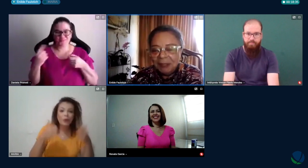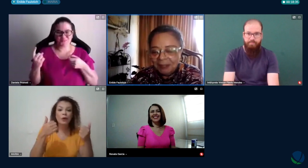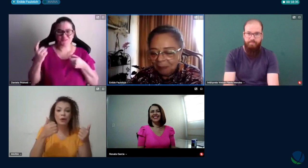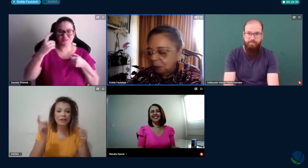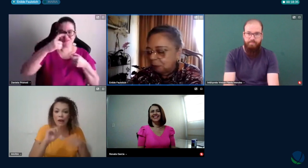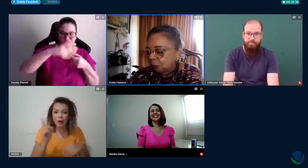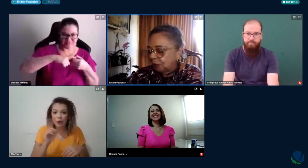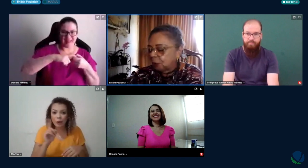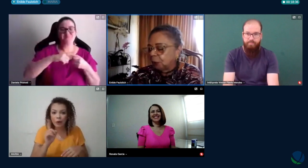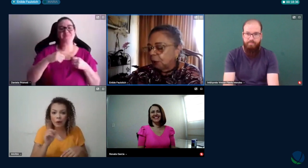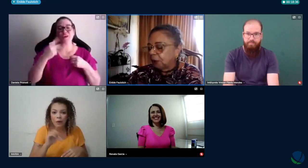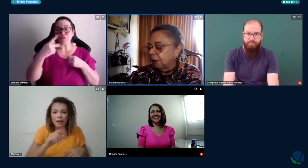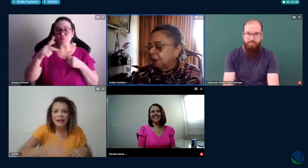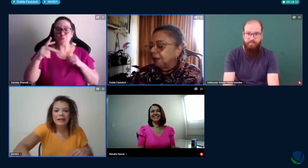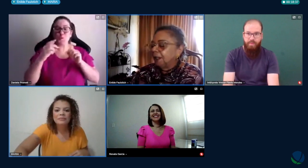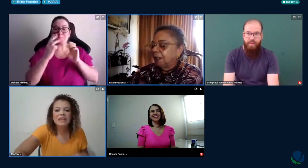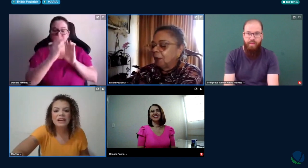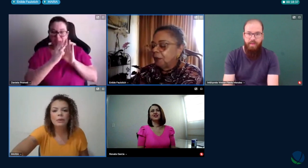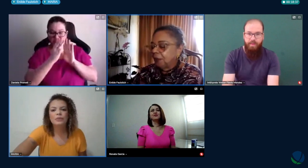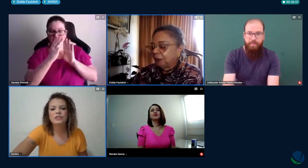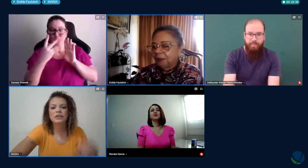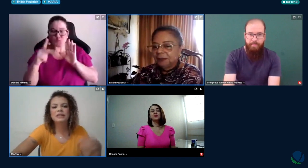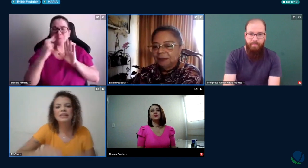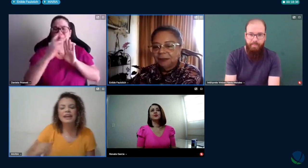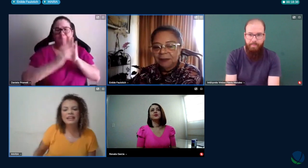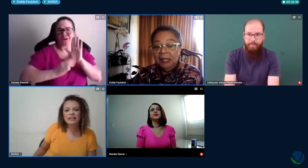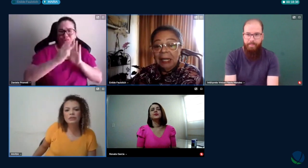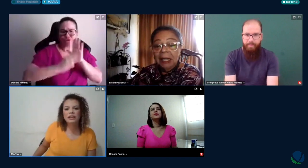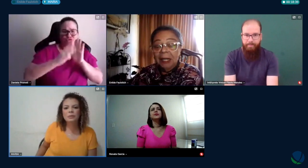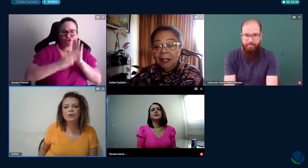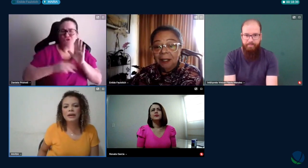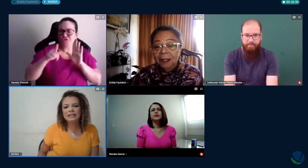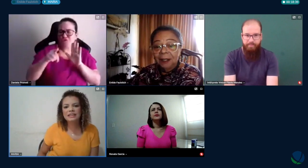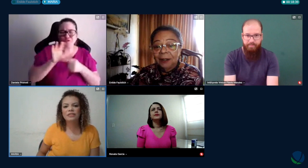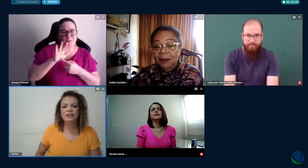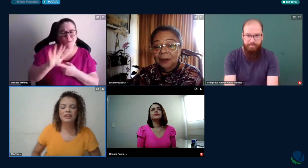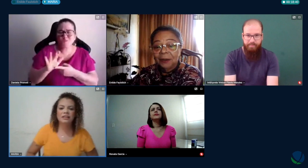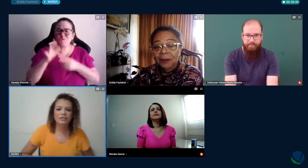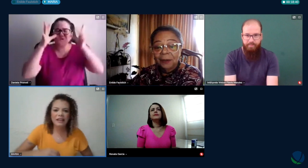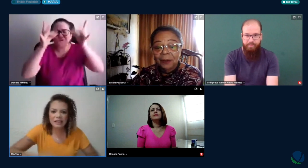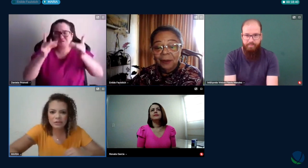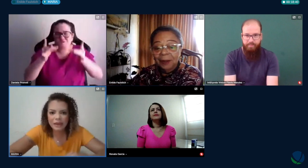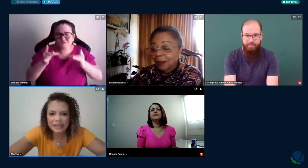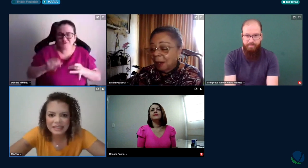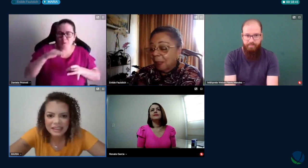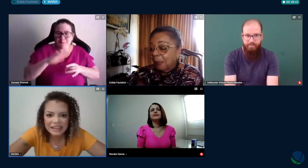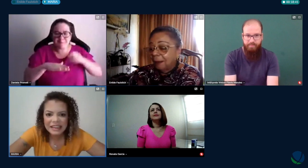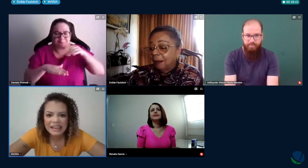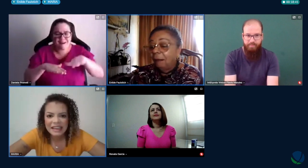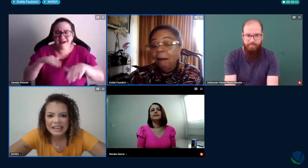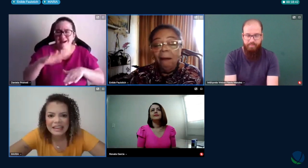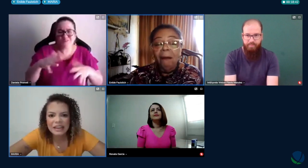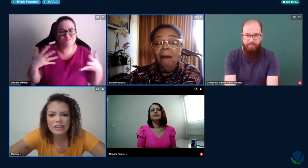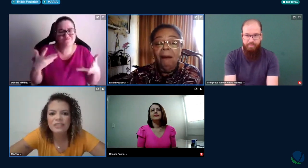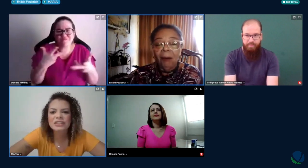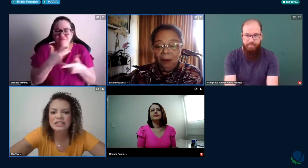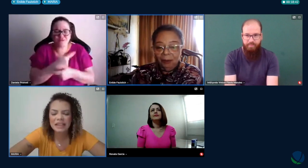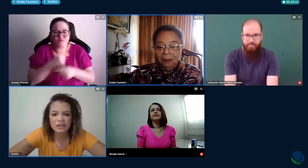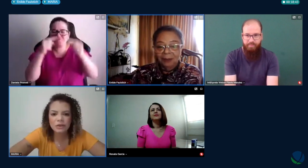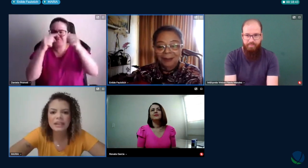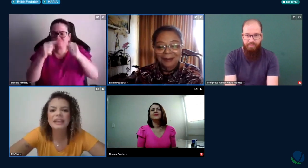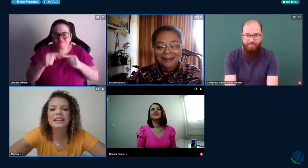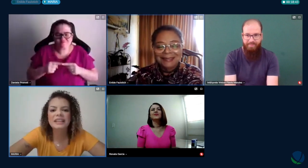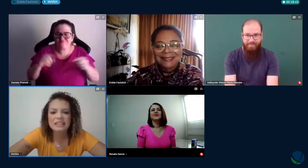Então vamos passar para o professor. Não Não, a havia. professora Daniela não terminou, ela estava falando ainda. Eu